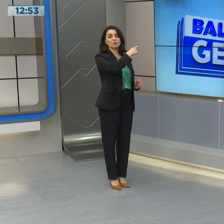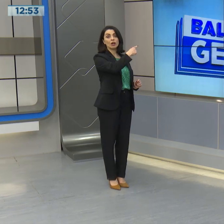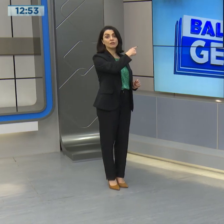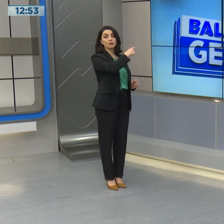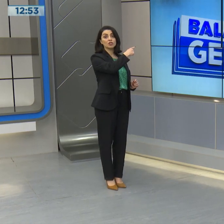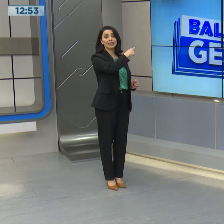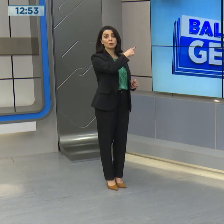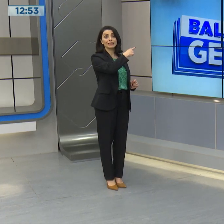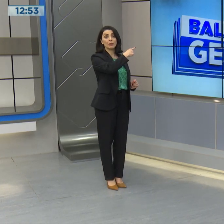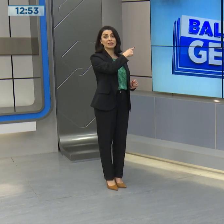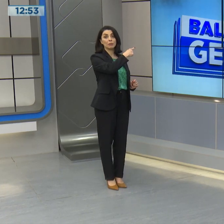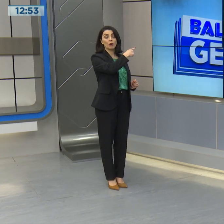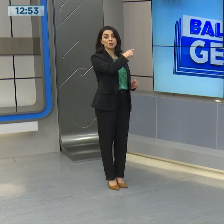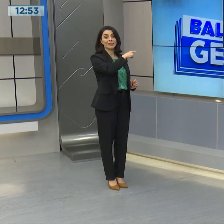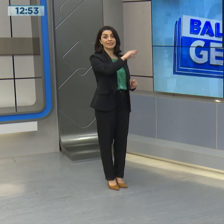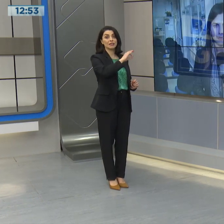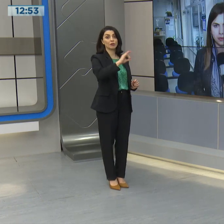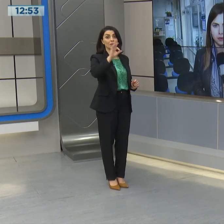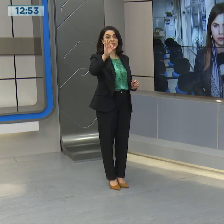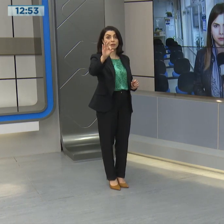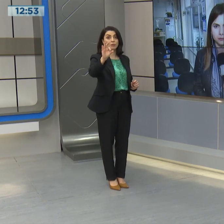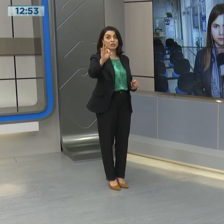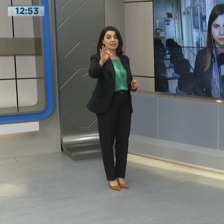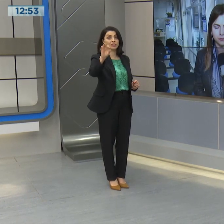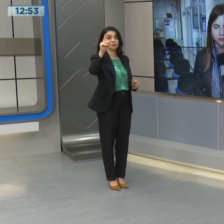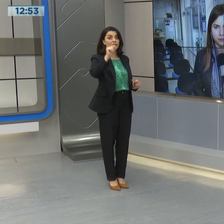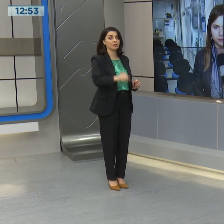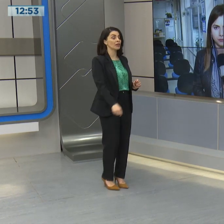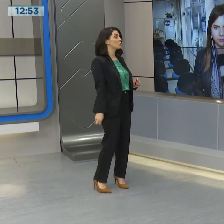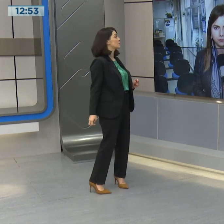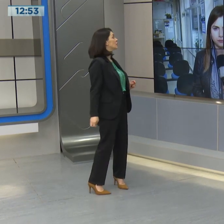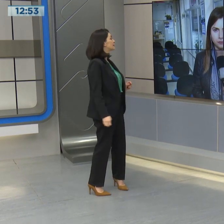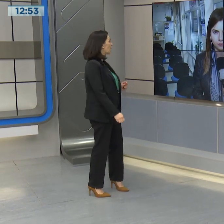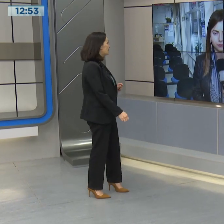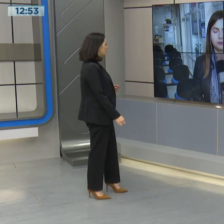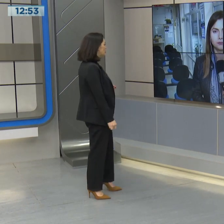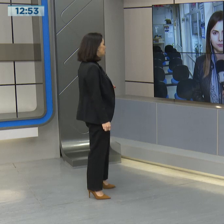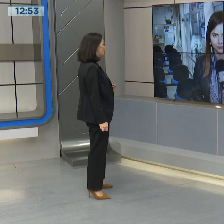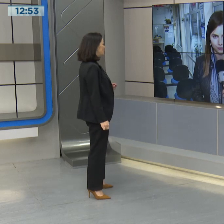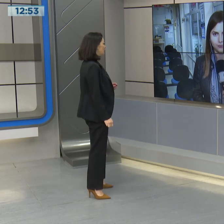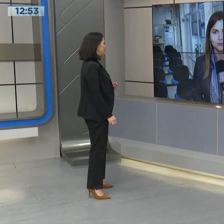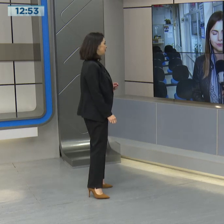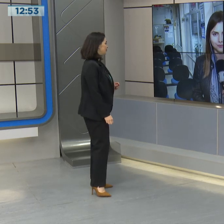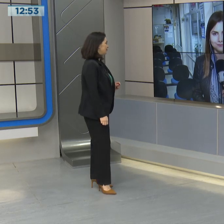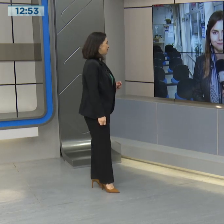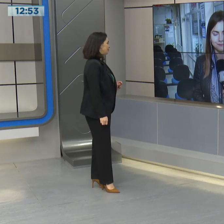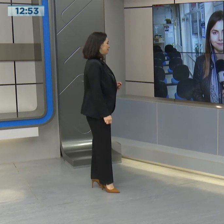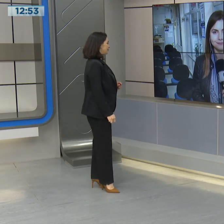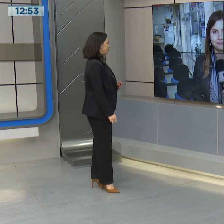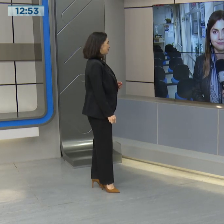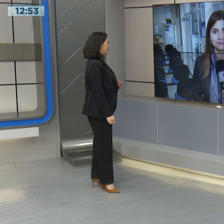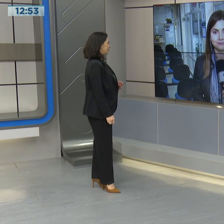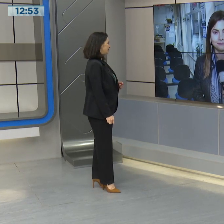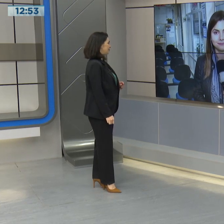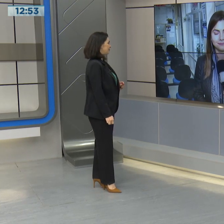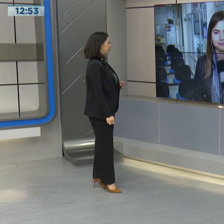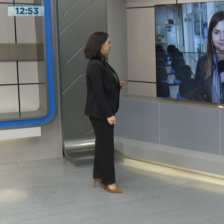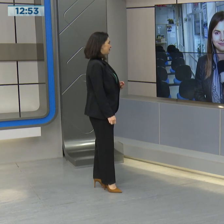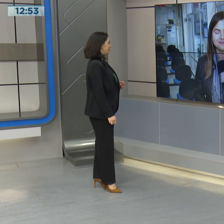Mas agora nós vamos ao vivo, direto com a Tabata Porto, para trazer informação importante, o Feirão da Inclusão. Tabata, contigo.